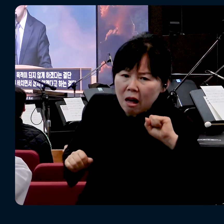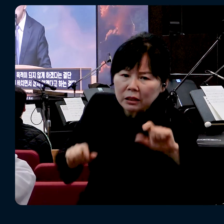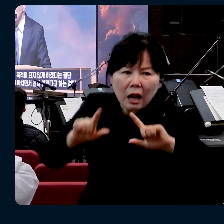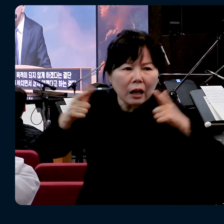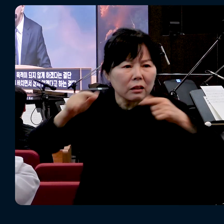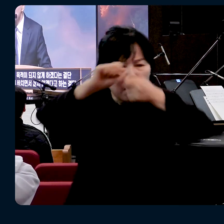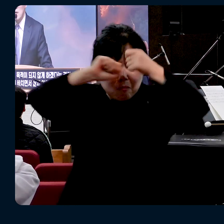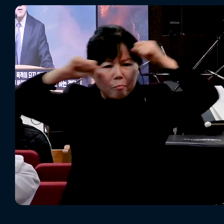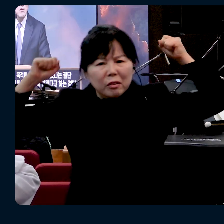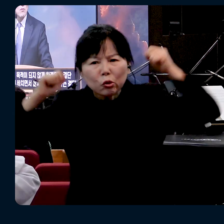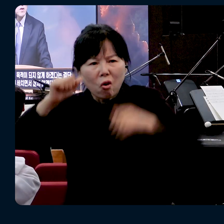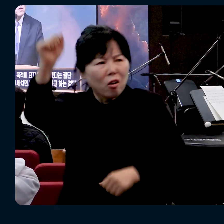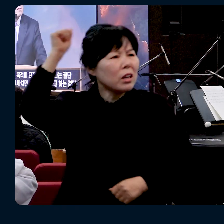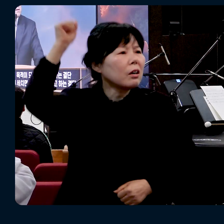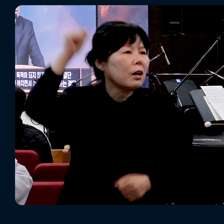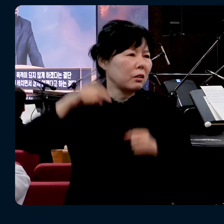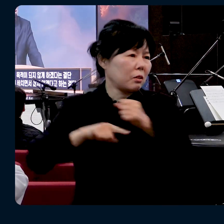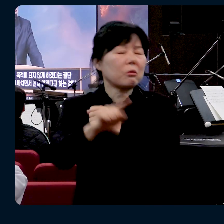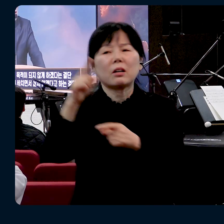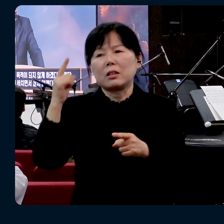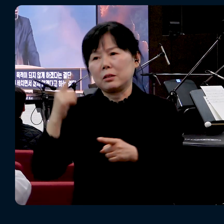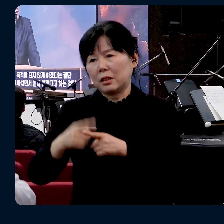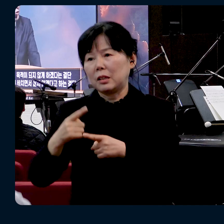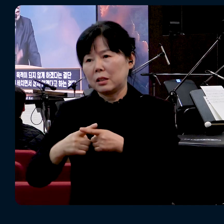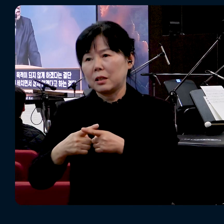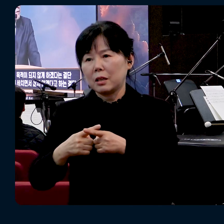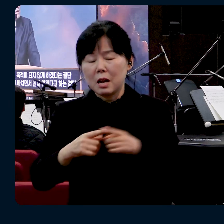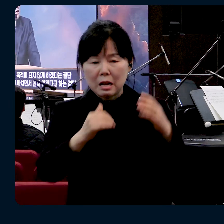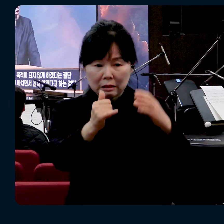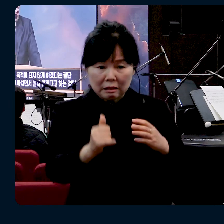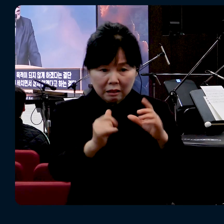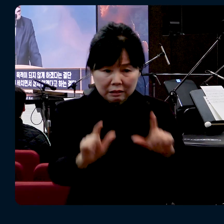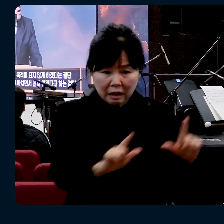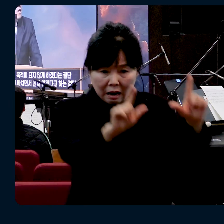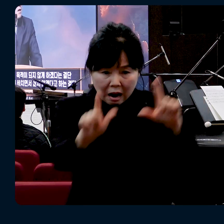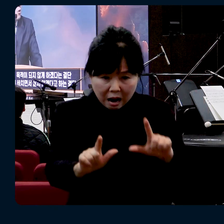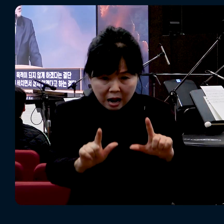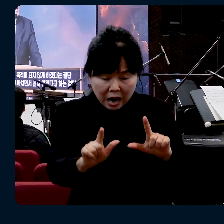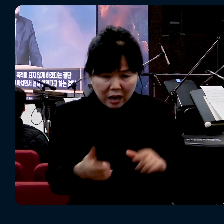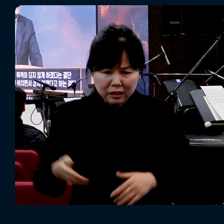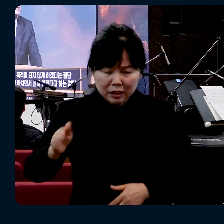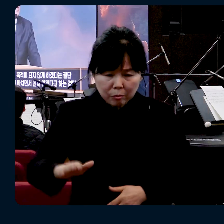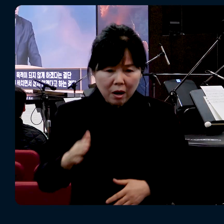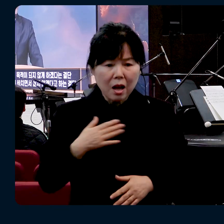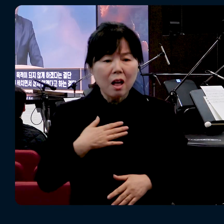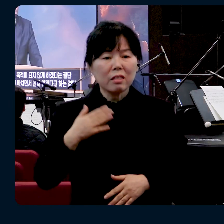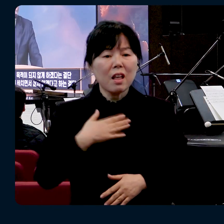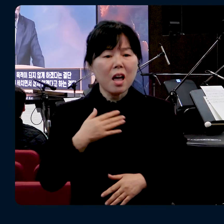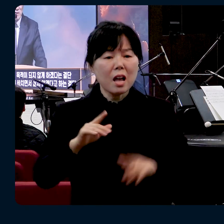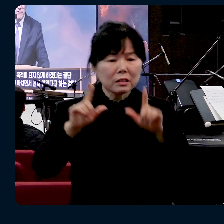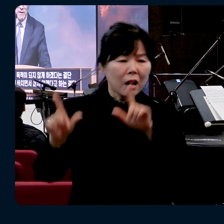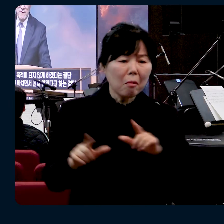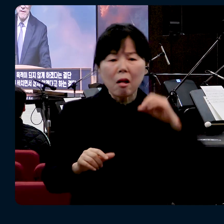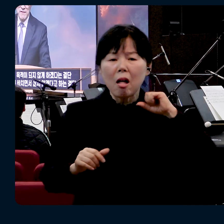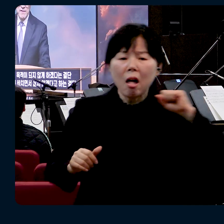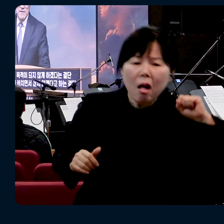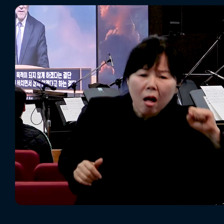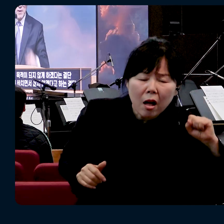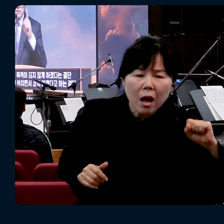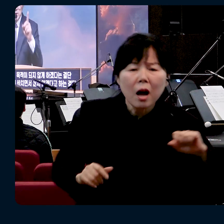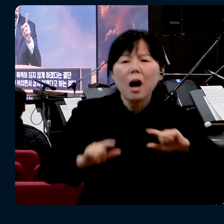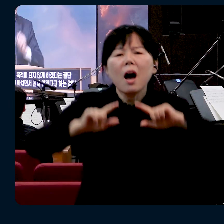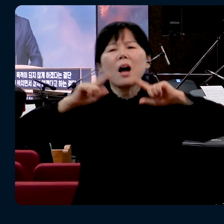땅을 살지만 이 땅에 매여 살지 않겠다는 겁니다. 세상이 이 가운데 있지만 거기에 온 삶을 바치며 살지 않겠다고 하는